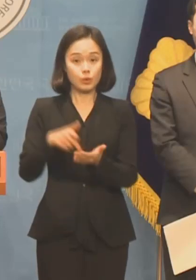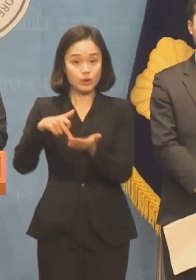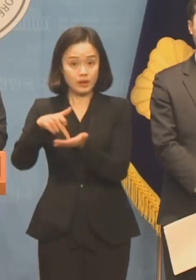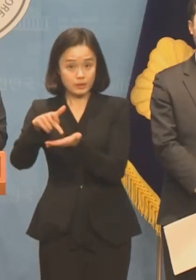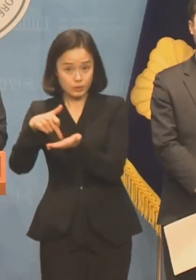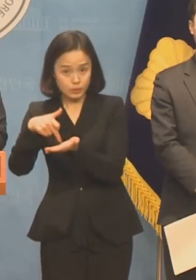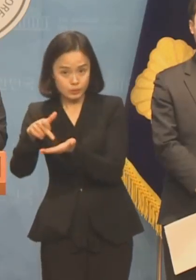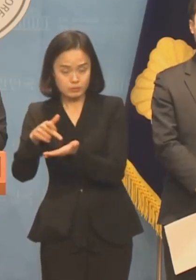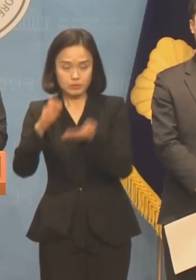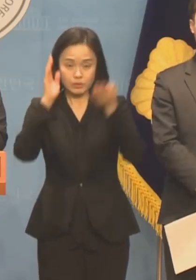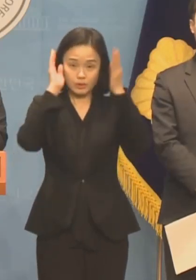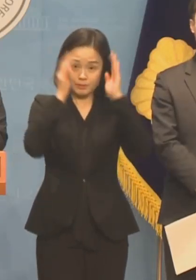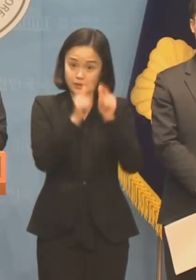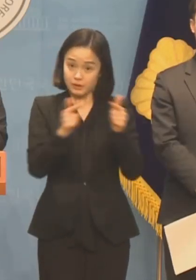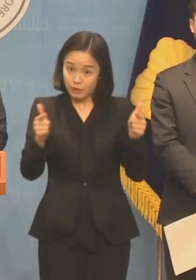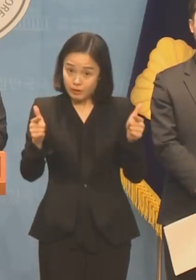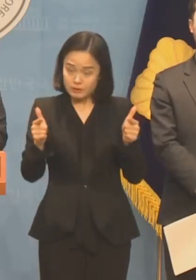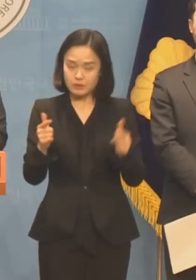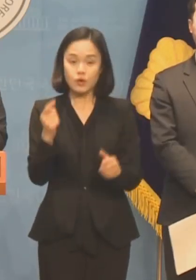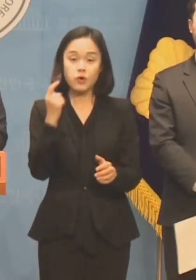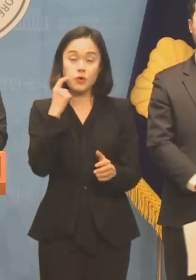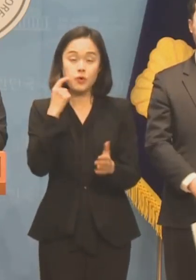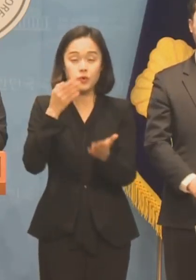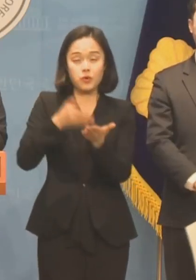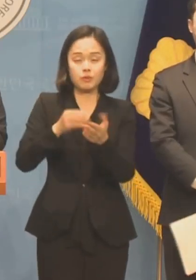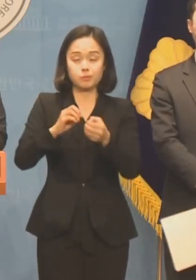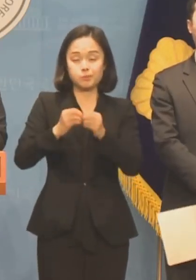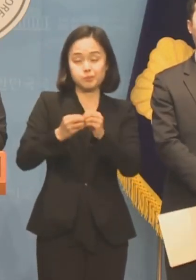통해서도 내란 선전과 관련된 가짜뉴스를